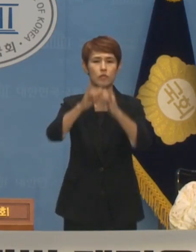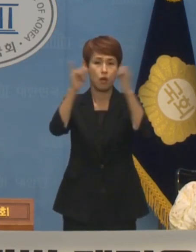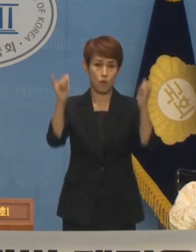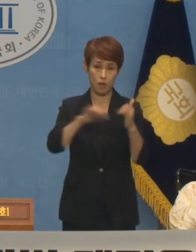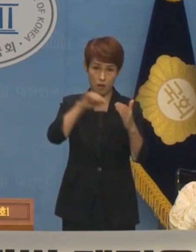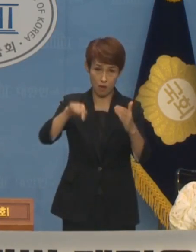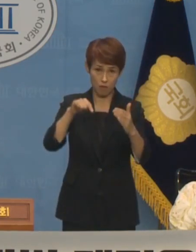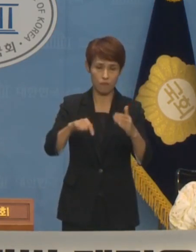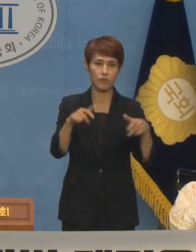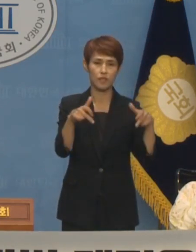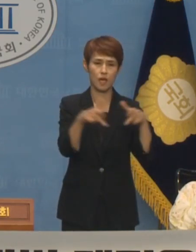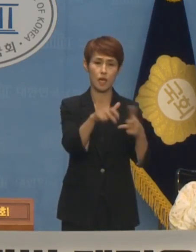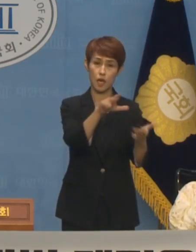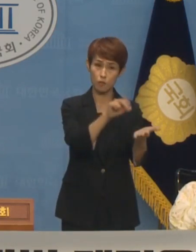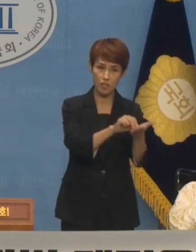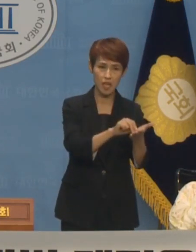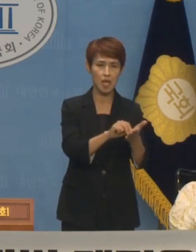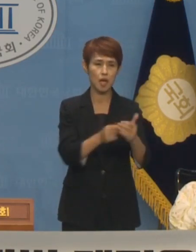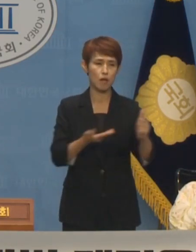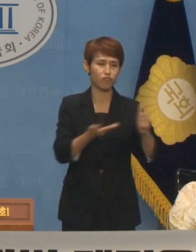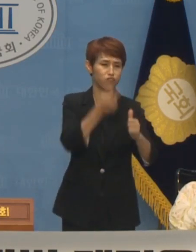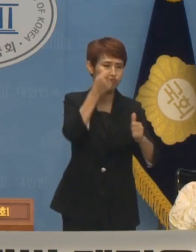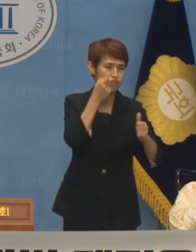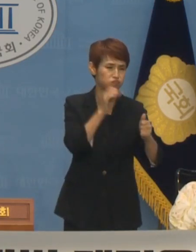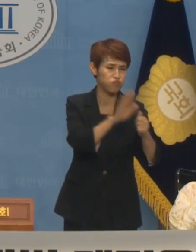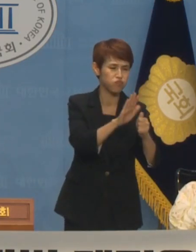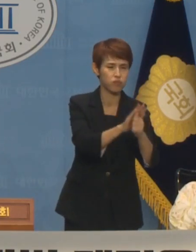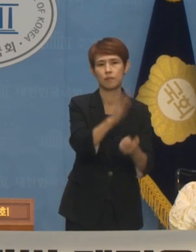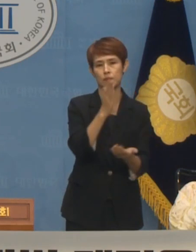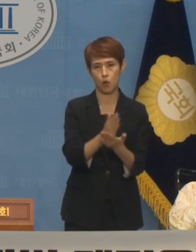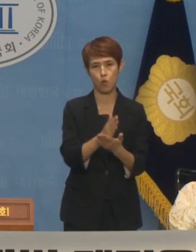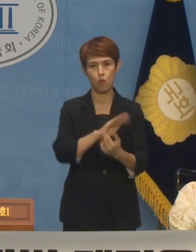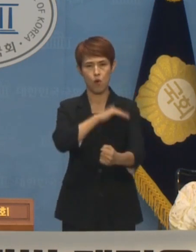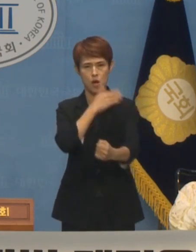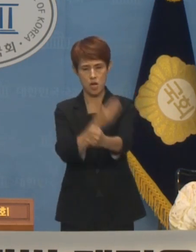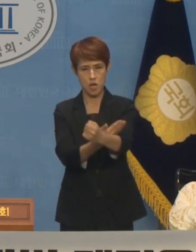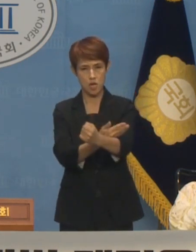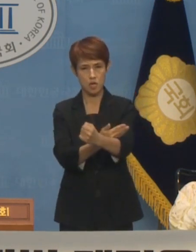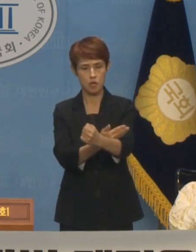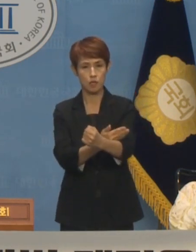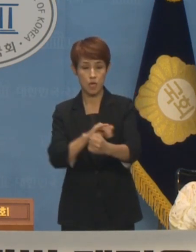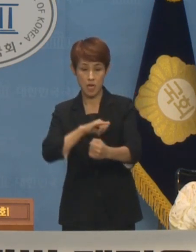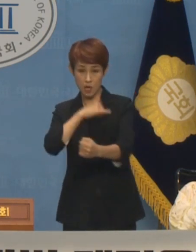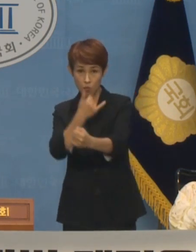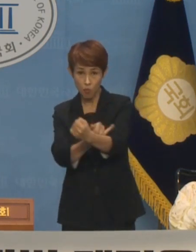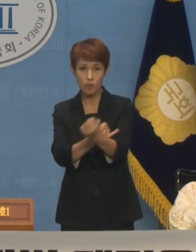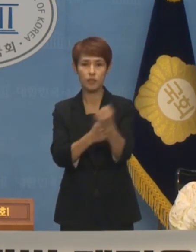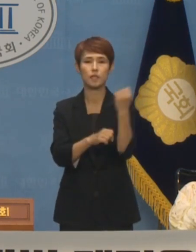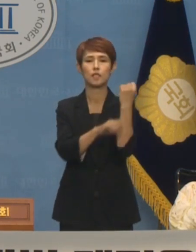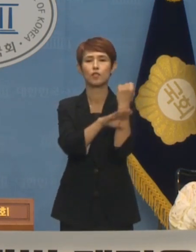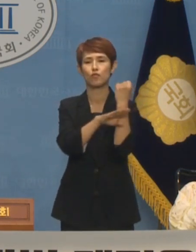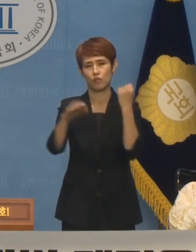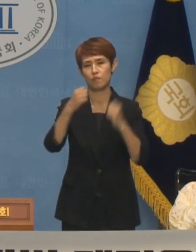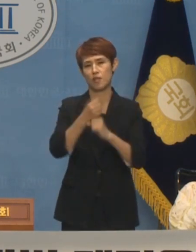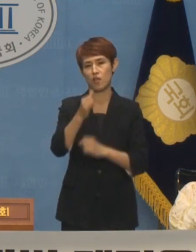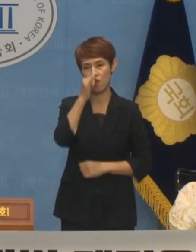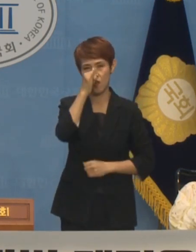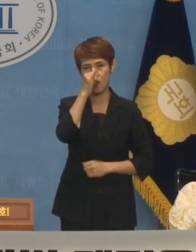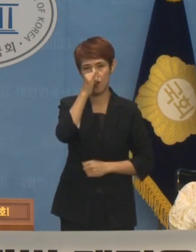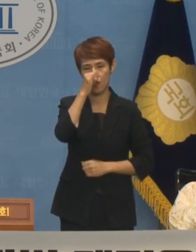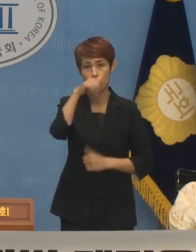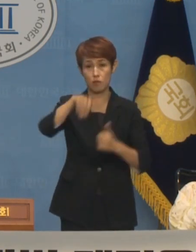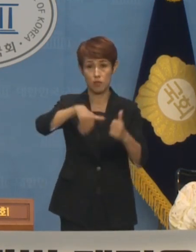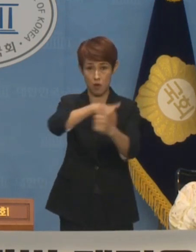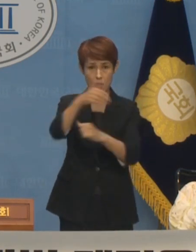사회에서 장애인 문제를 시혜적인 복지가 아니라 권리와 인권의 기준으로 변화시키는